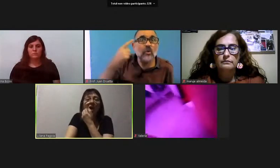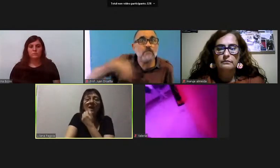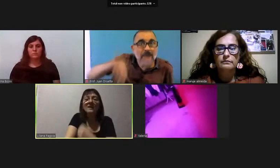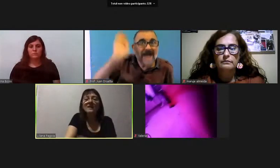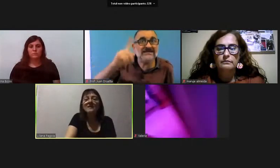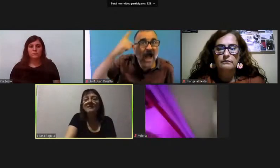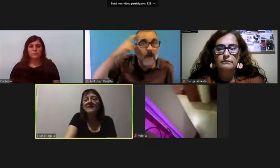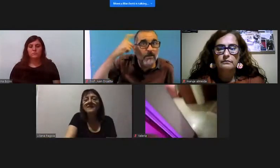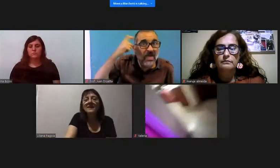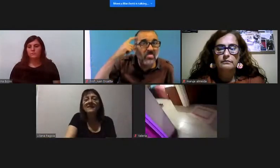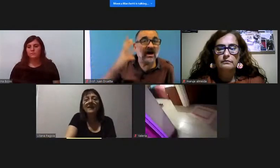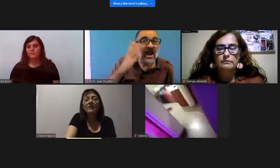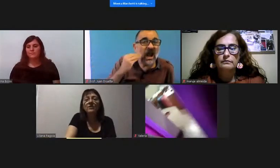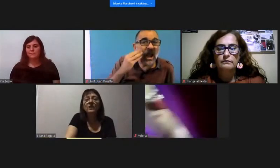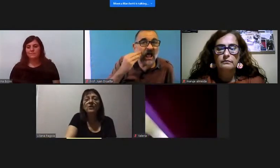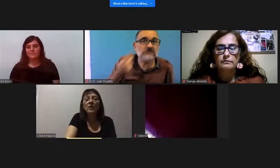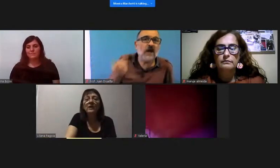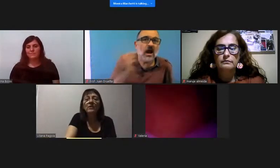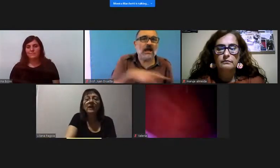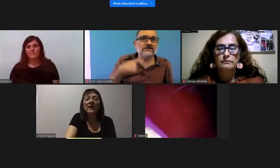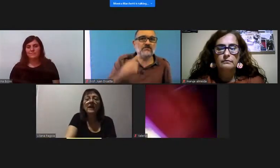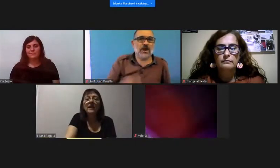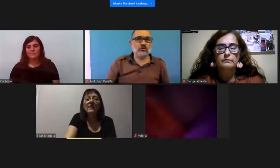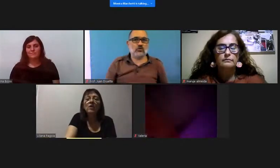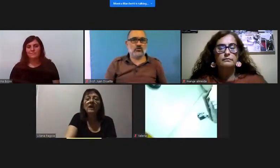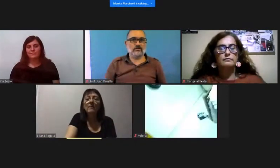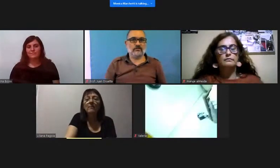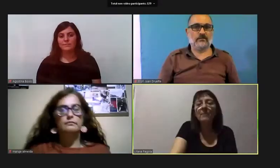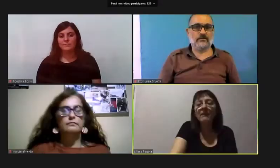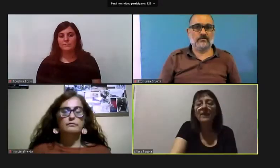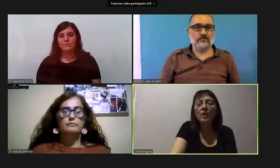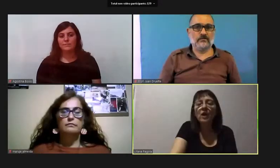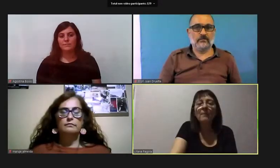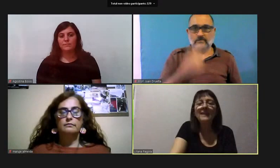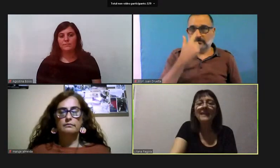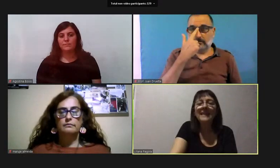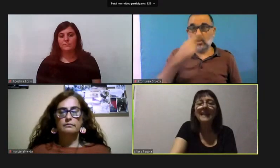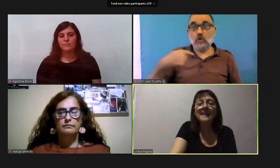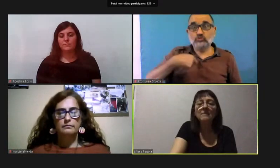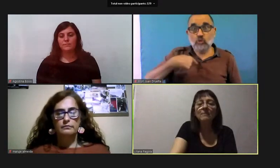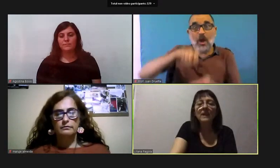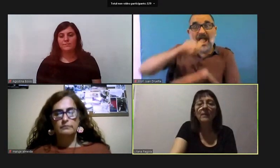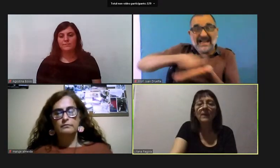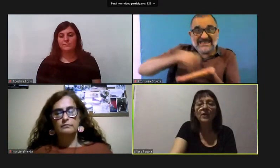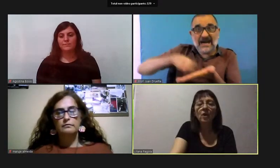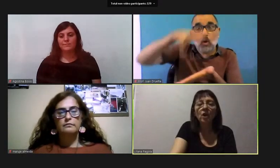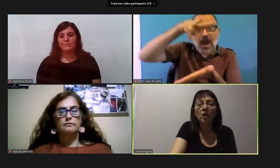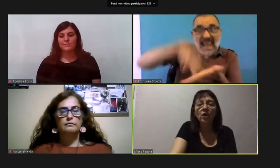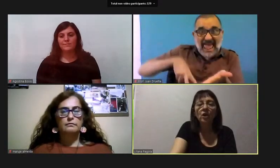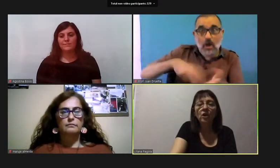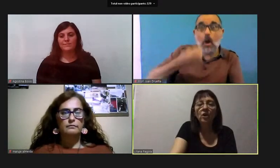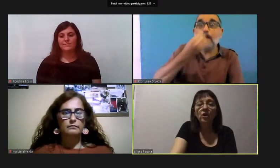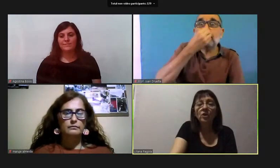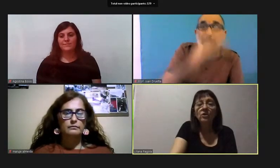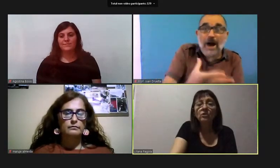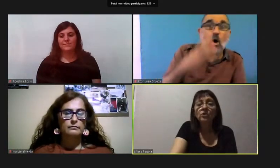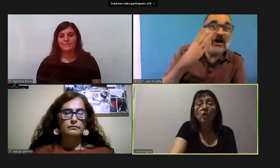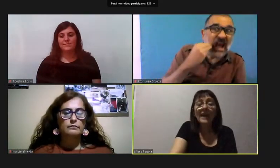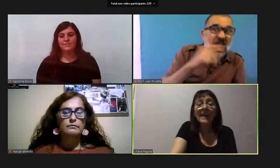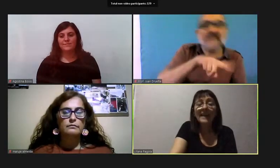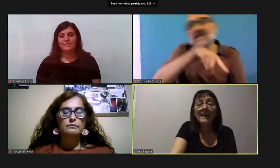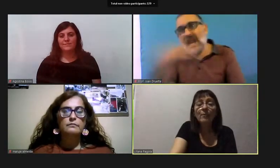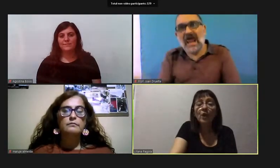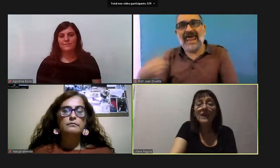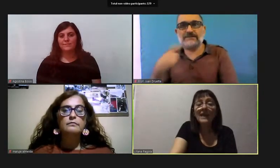tengo 10 años y yo elijo que, digo que prefiero aprender inglés más que español.